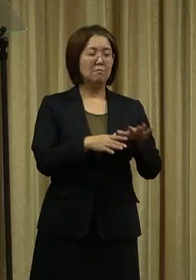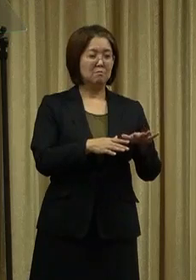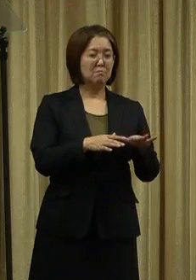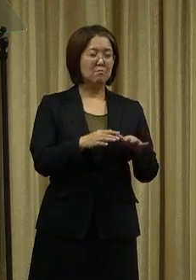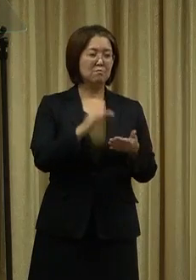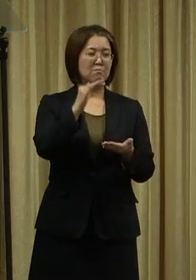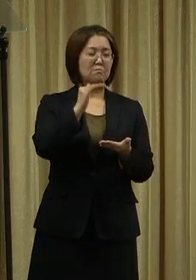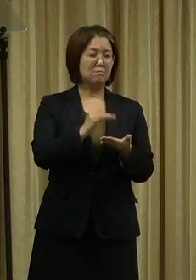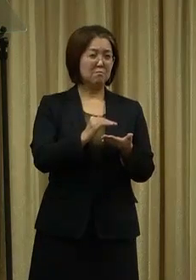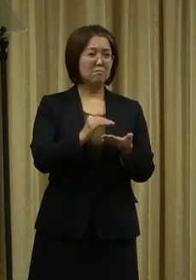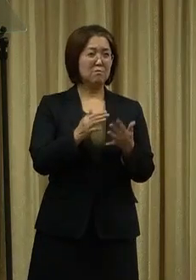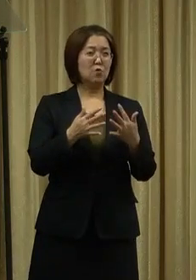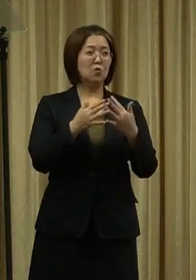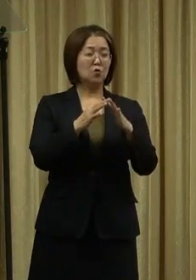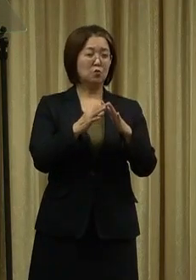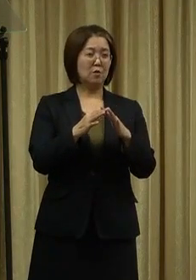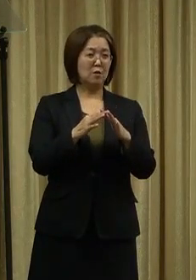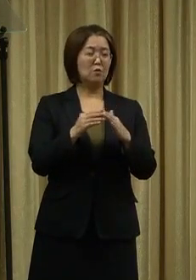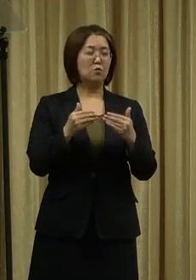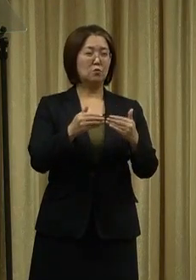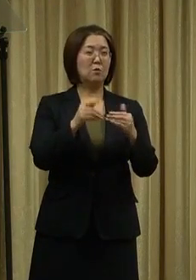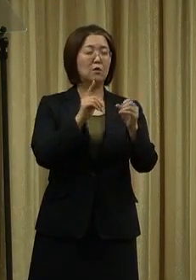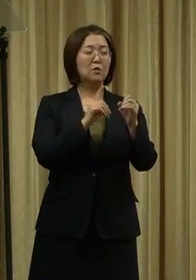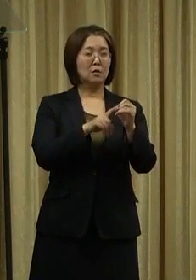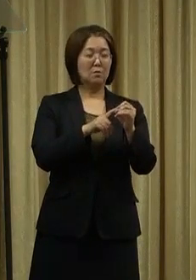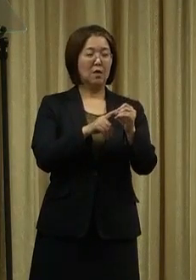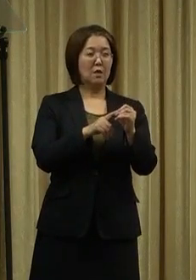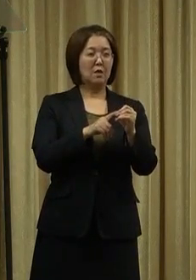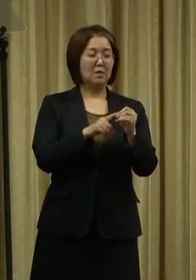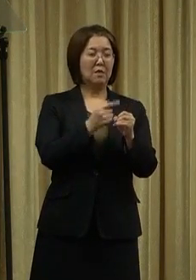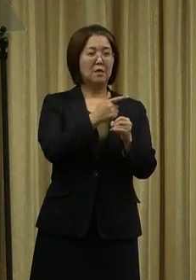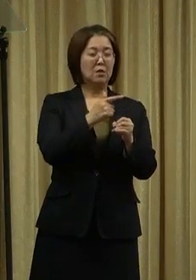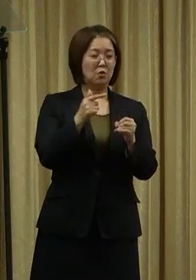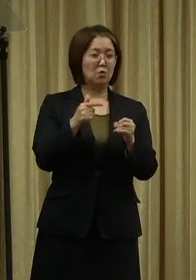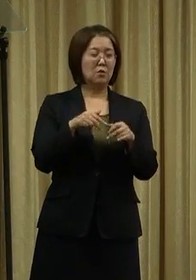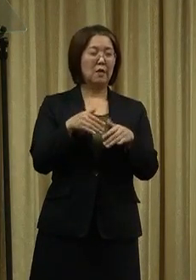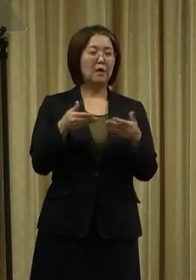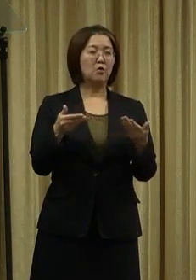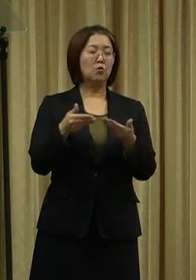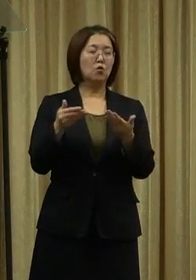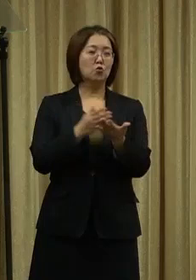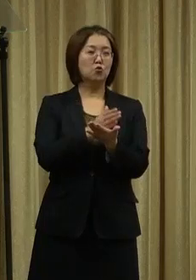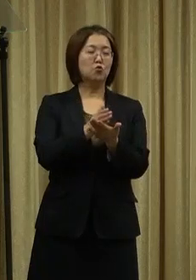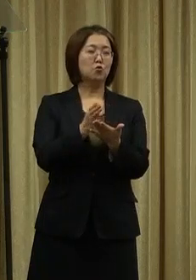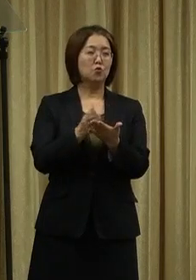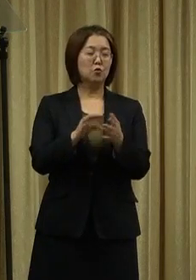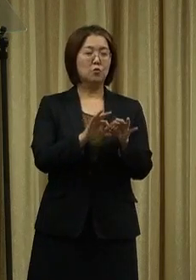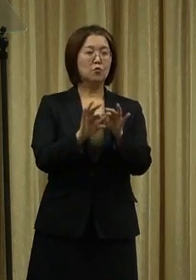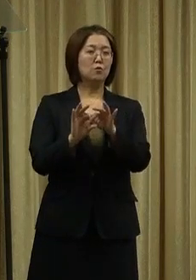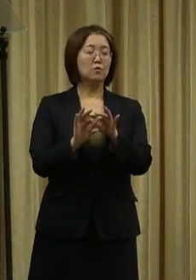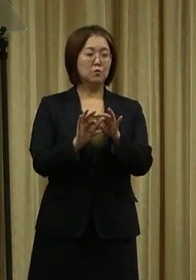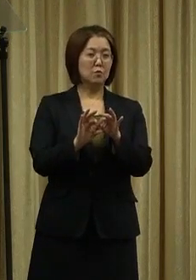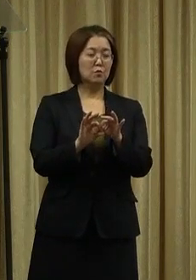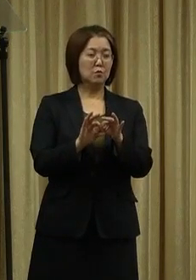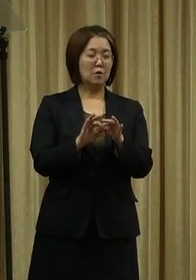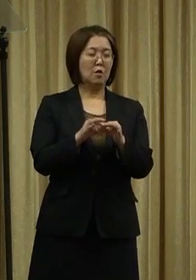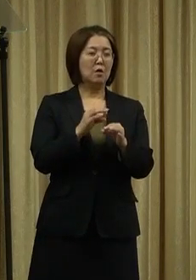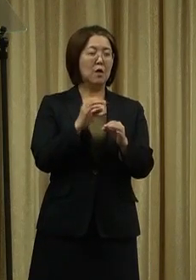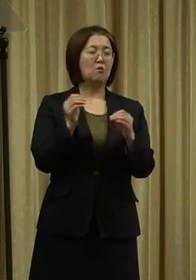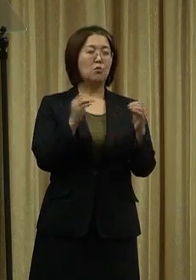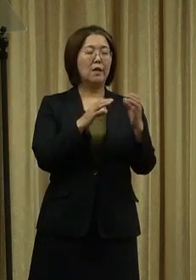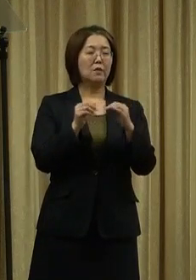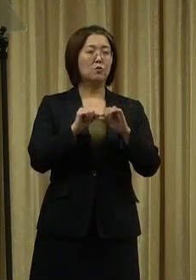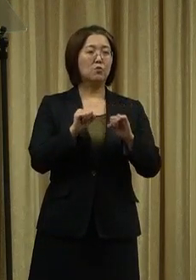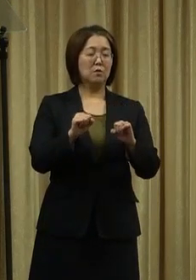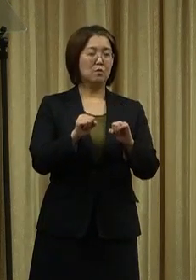り組みを推進するため業種連携を促進するためのカンファレンスを開催します。加えてアルミコンソーシアム